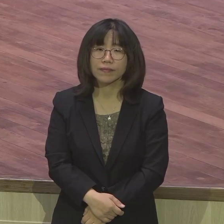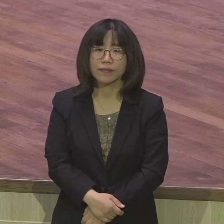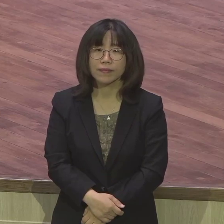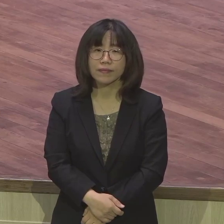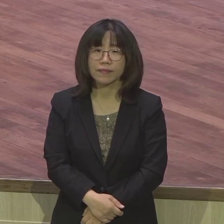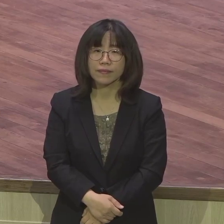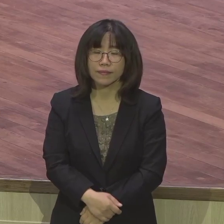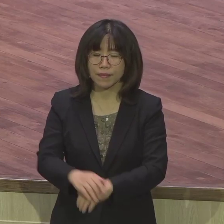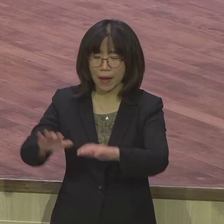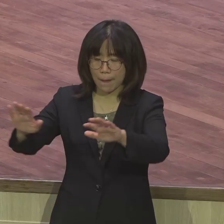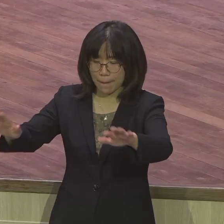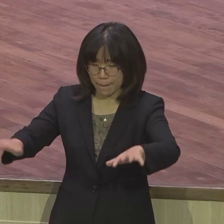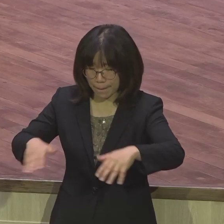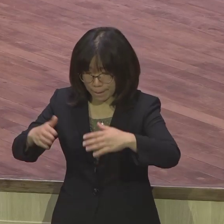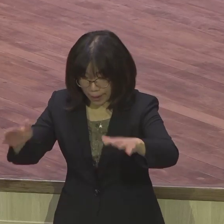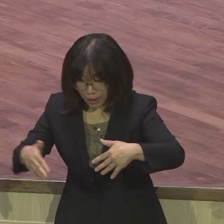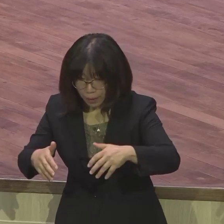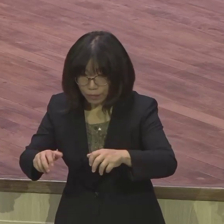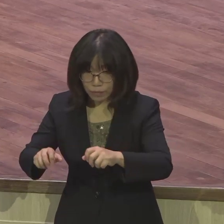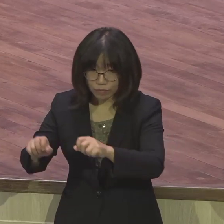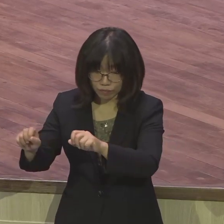그리고 또 바람 후에 지진이 있었으나